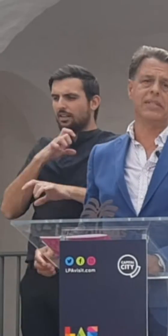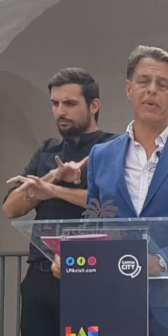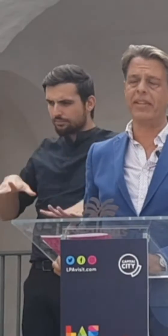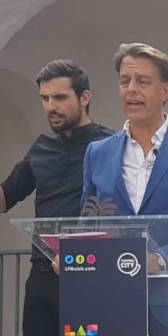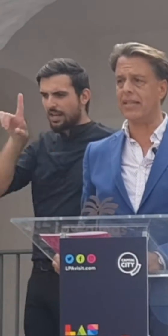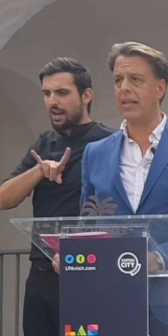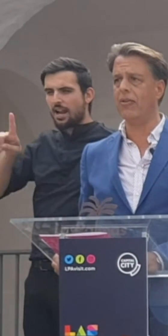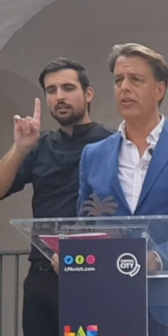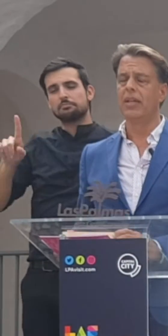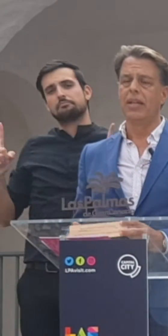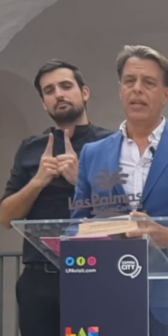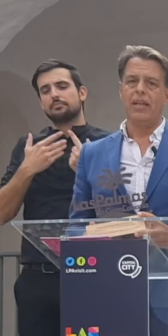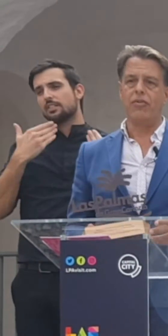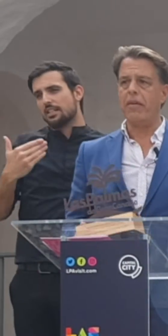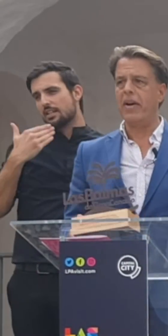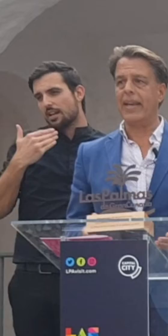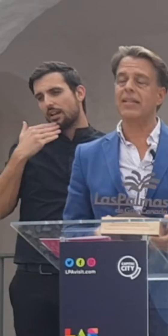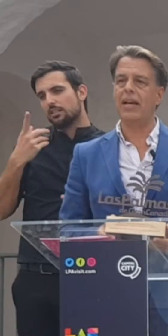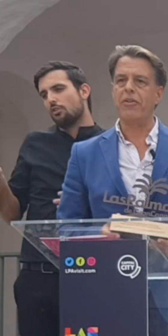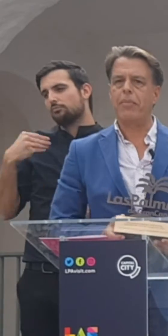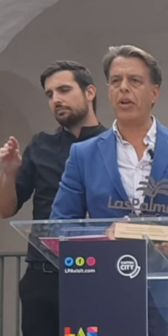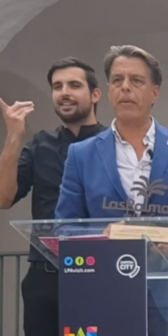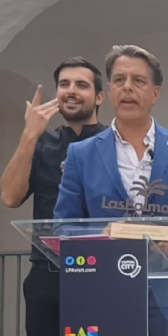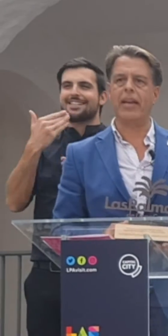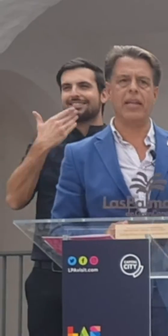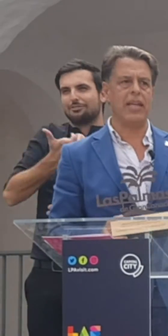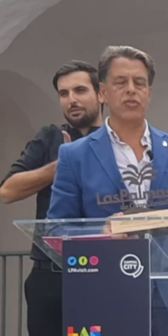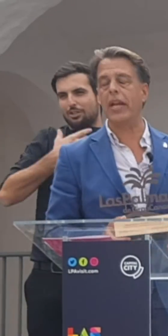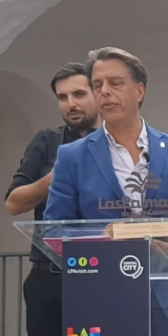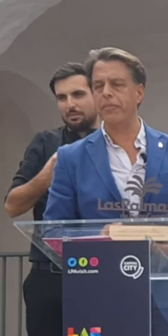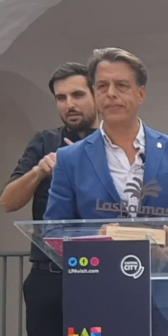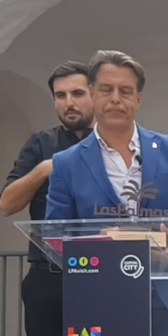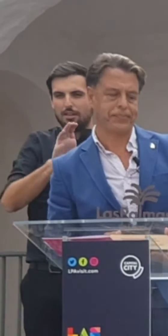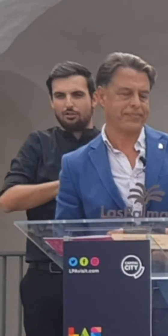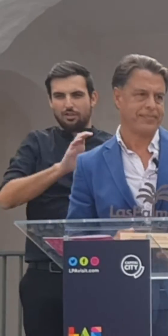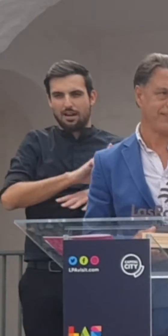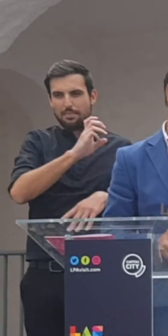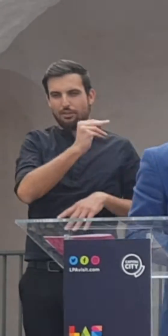bueno, simplemente agradecer y una vez más gracias al Ayuntamiento de Las Palmas de Gran Canaria y a los agentes.